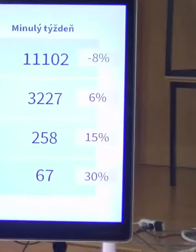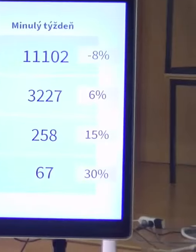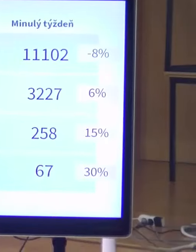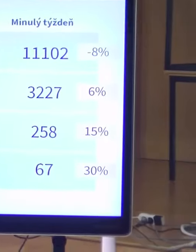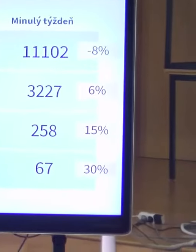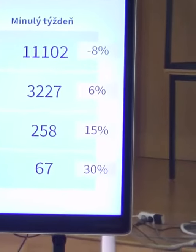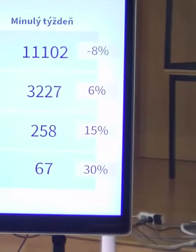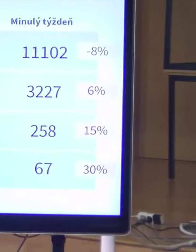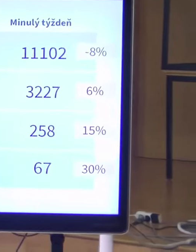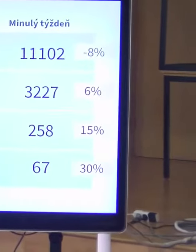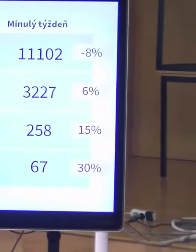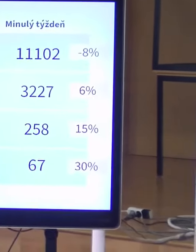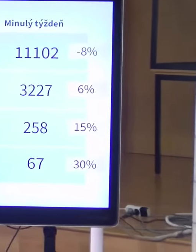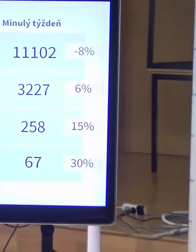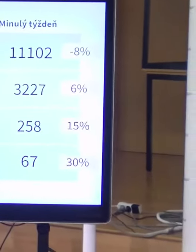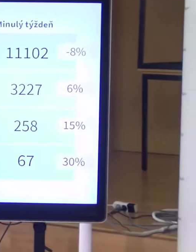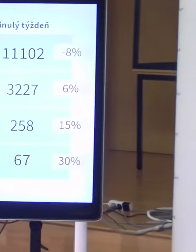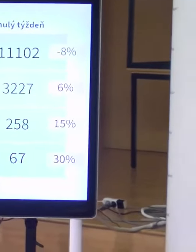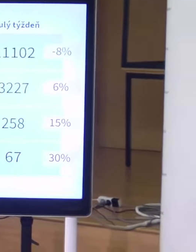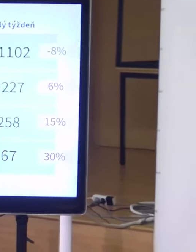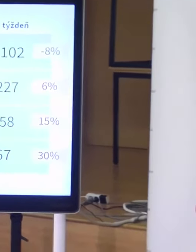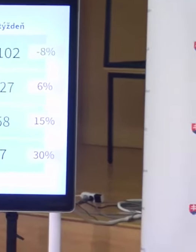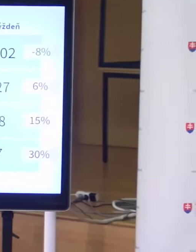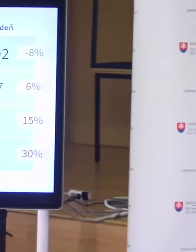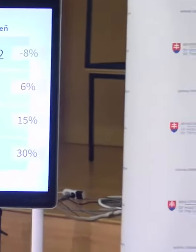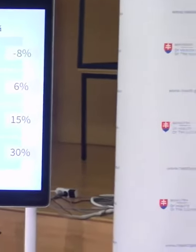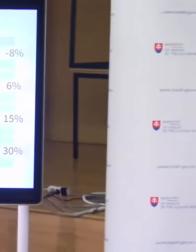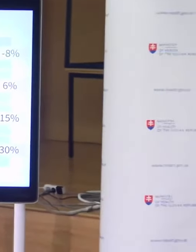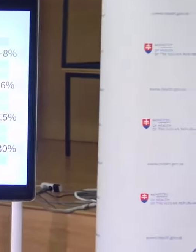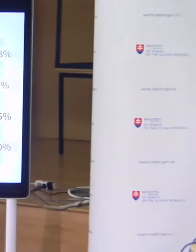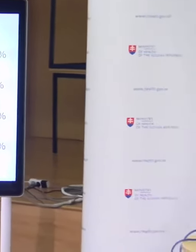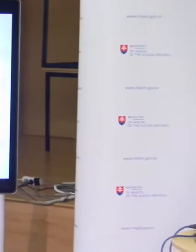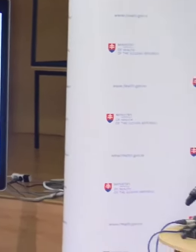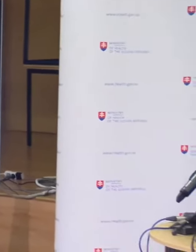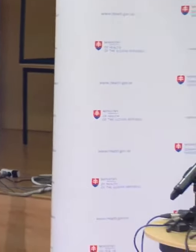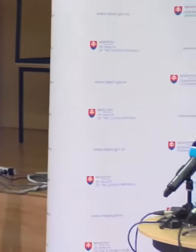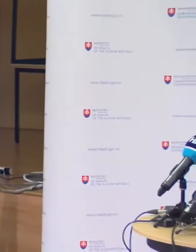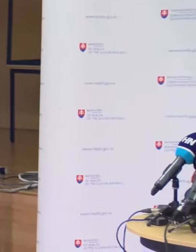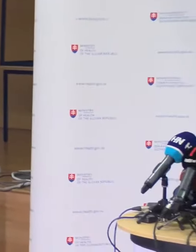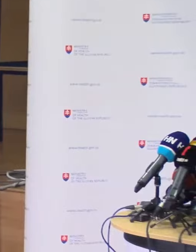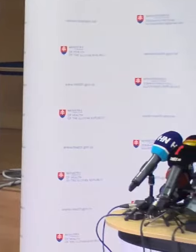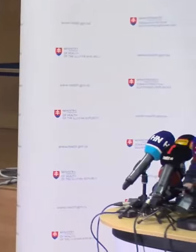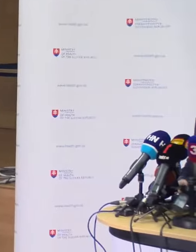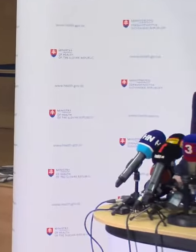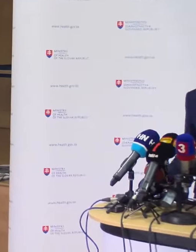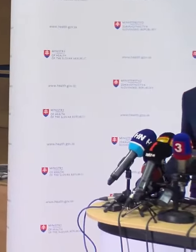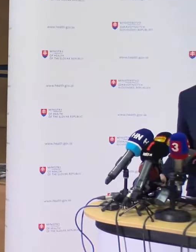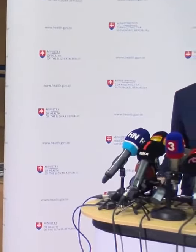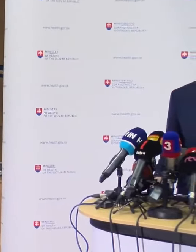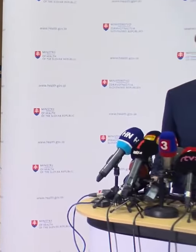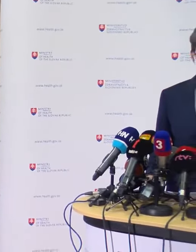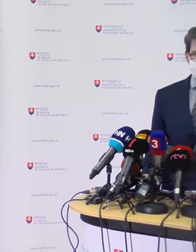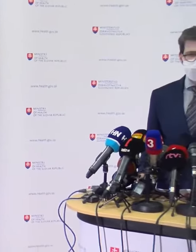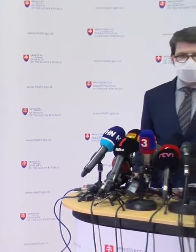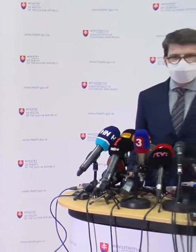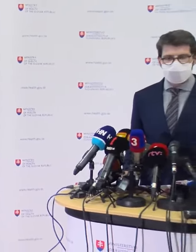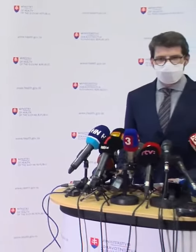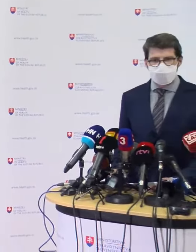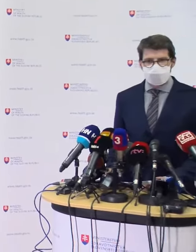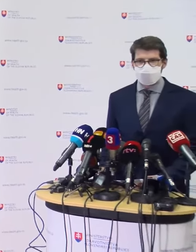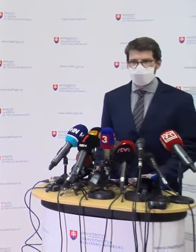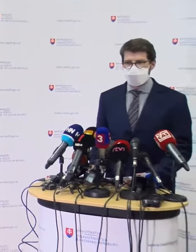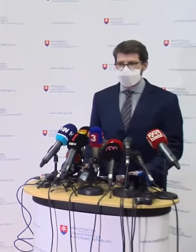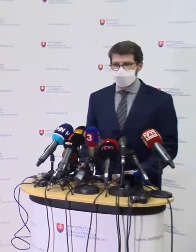počte prípadov, tam ale sme opatrní v interpretácii, nakoľko došlo ku